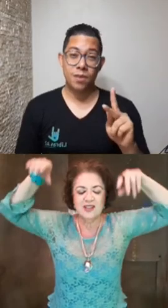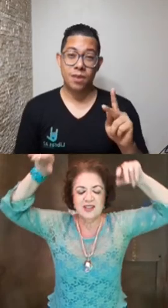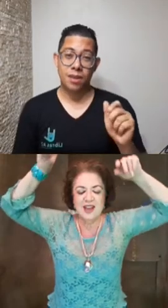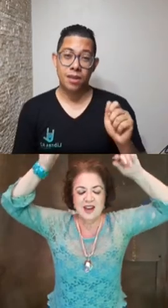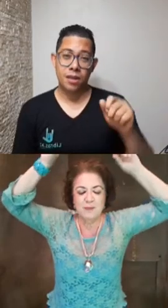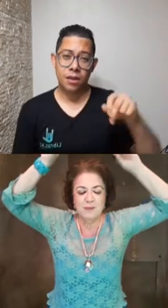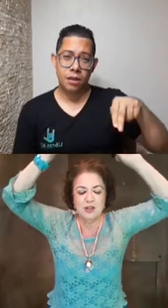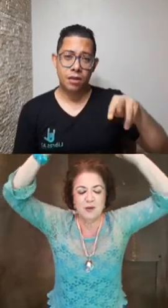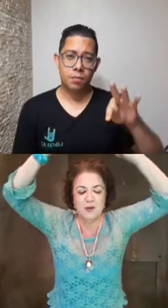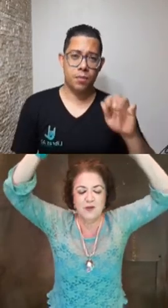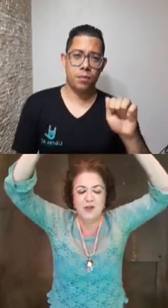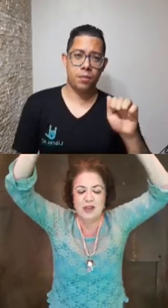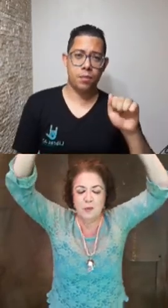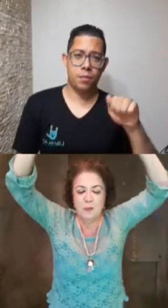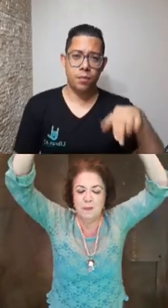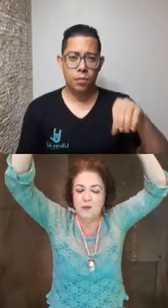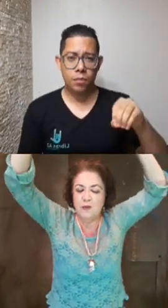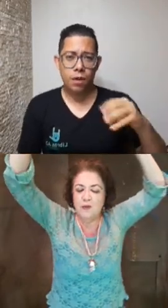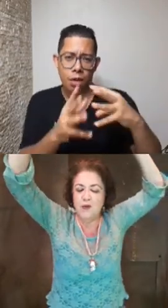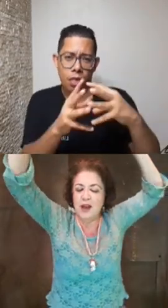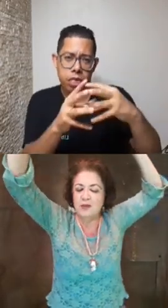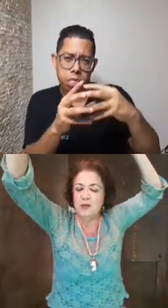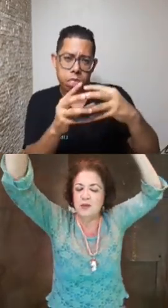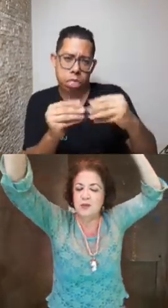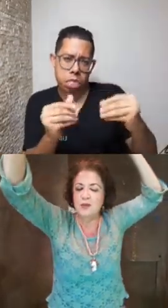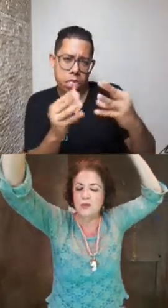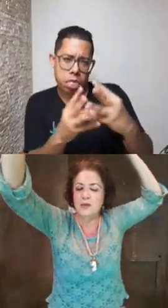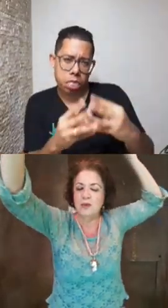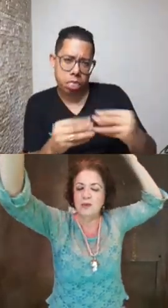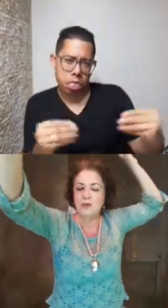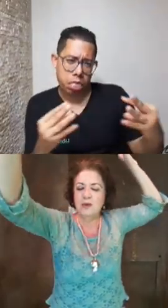deixa-se ser absorvido pelo vento.